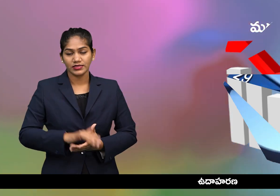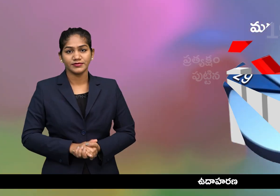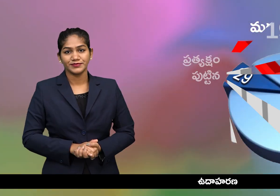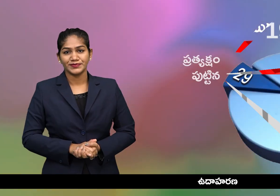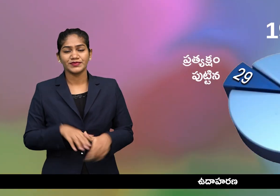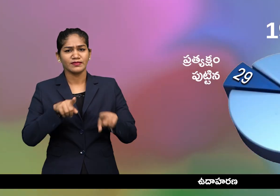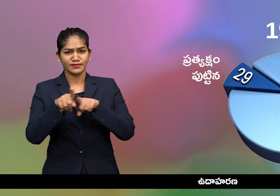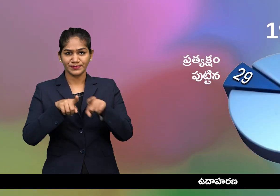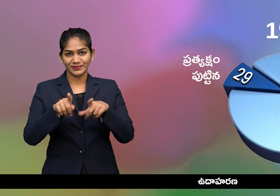ఉదాహరణ: